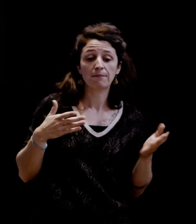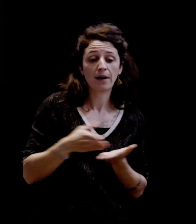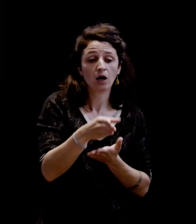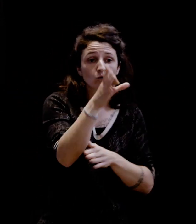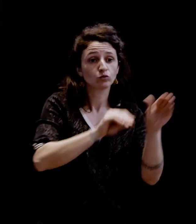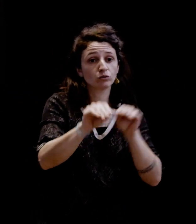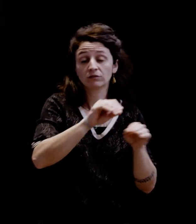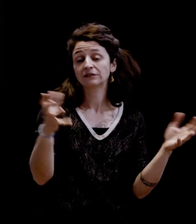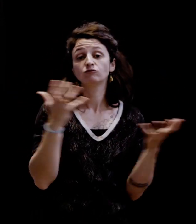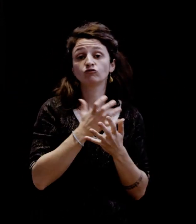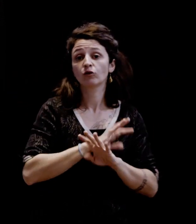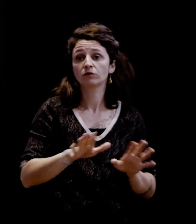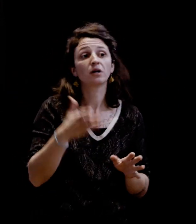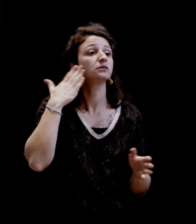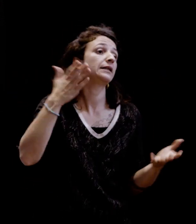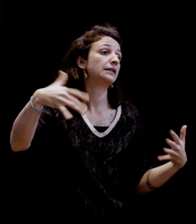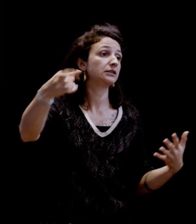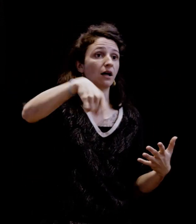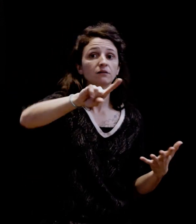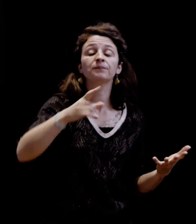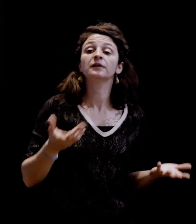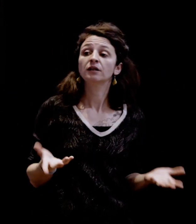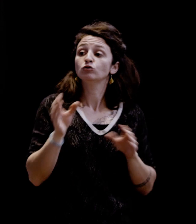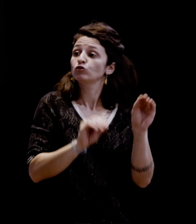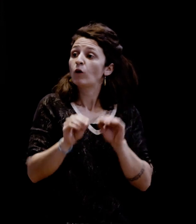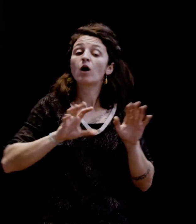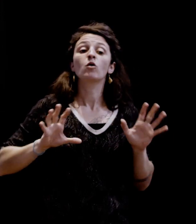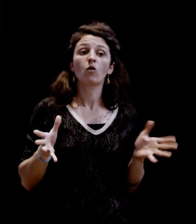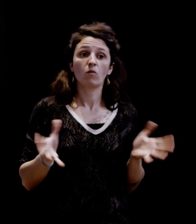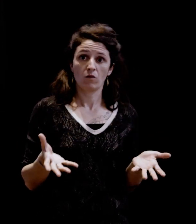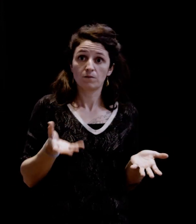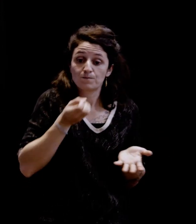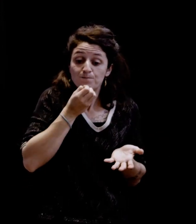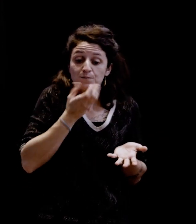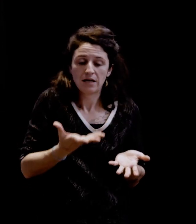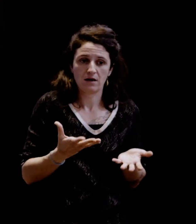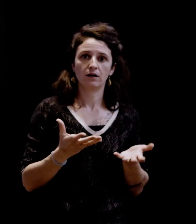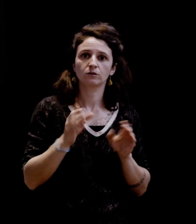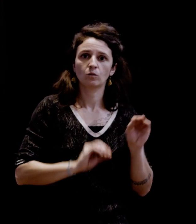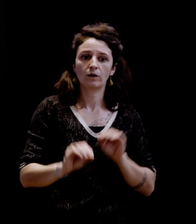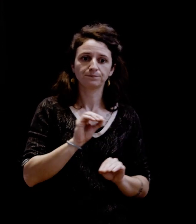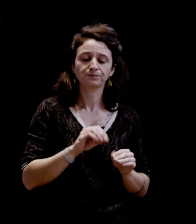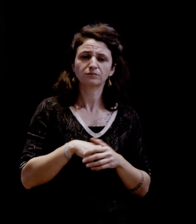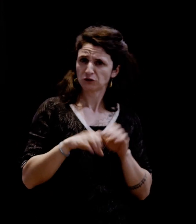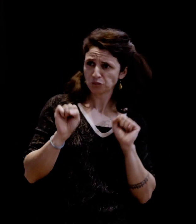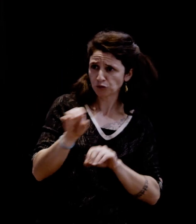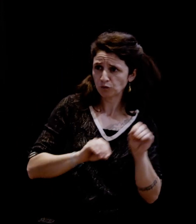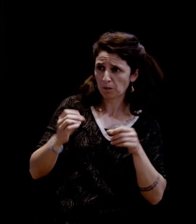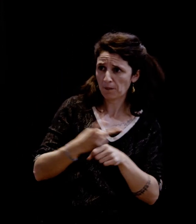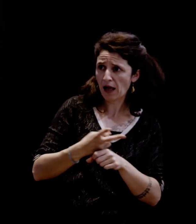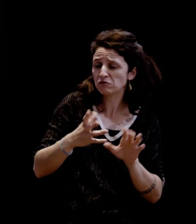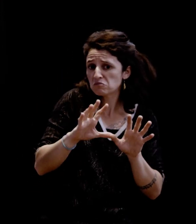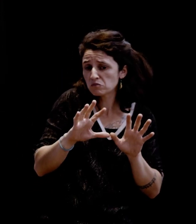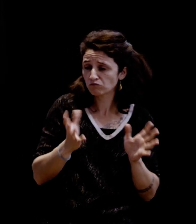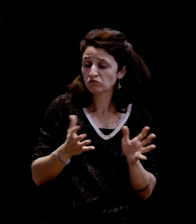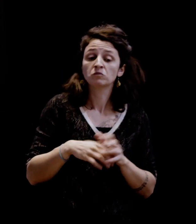déjà. Comment on soigne bien? Parce qu'on peut soigner, mais mal. Donc, ces patients qui ont une hypersensibilité à la douleur, qui rendent les soins